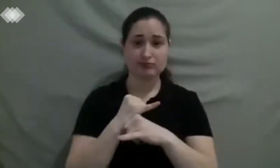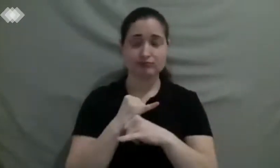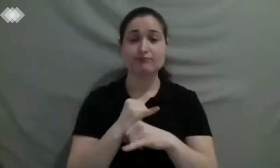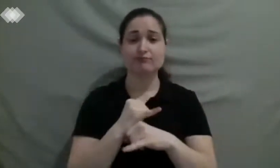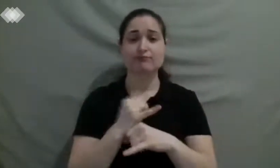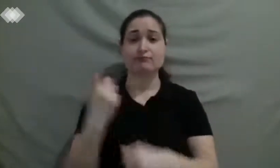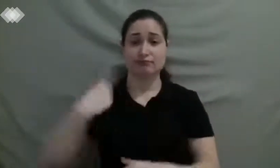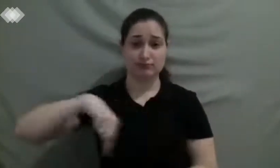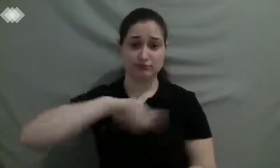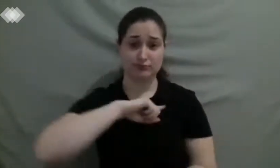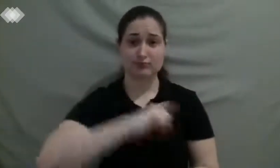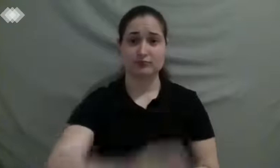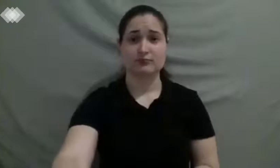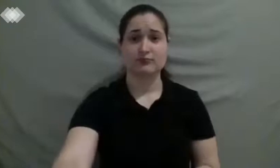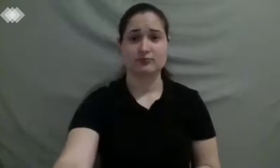Nosotros